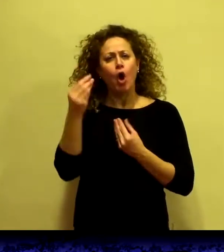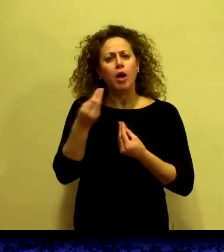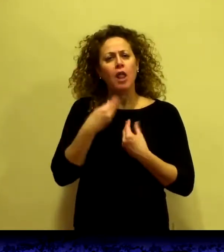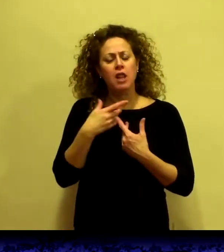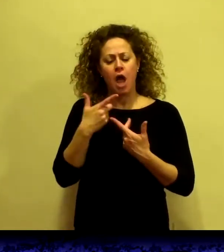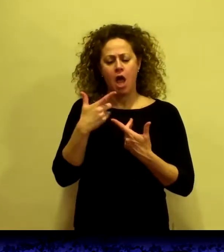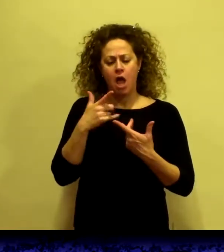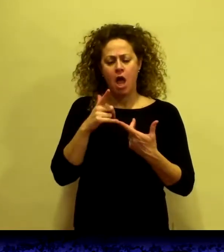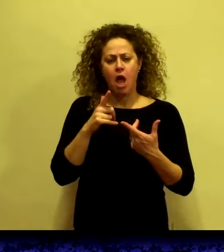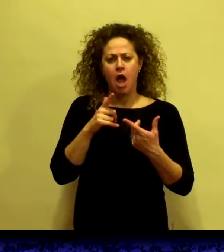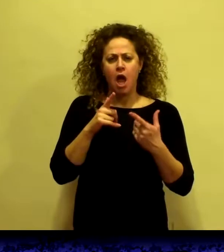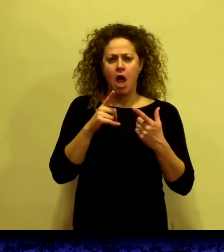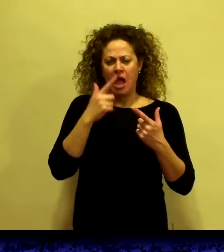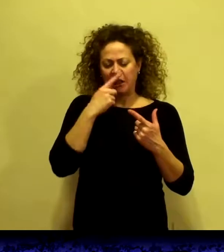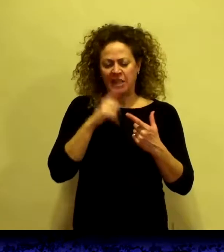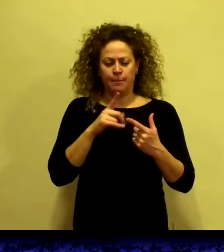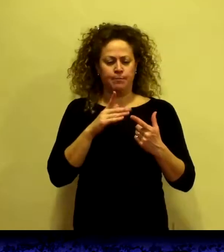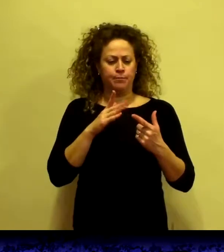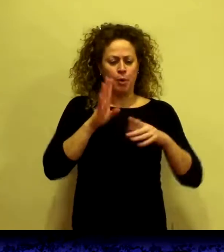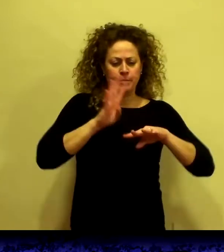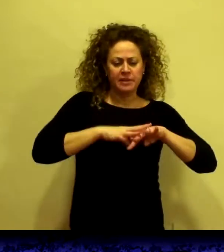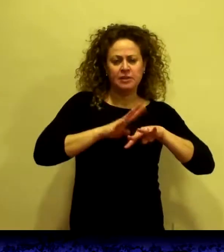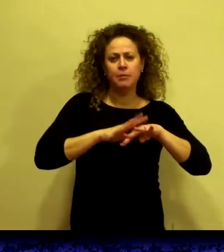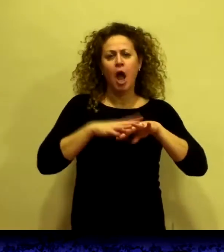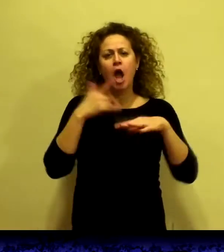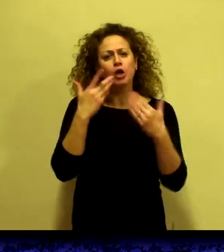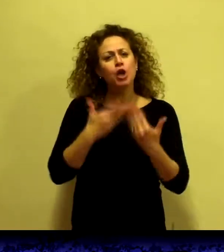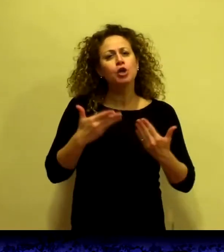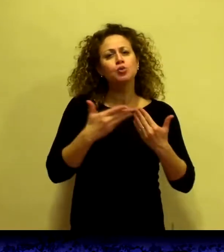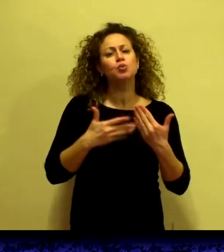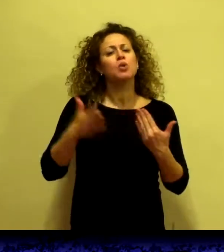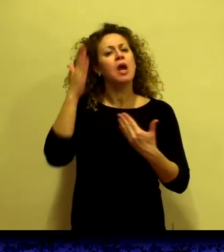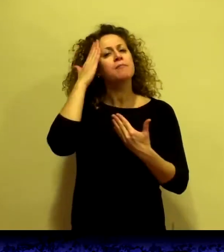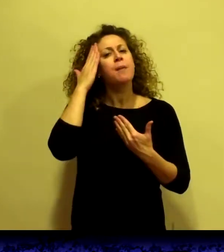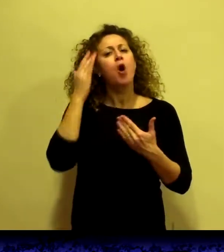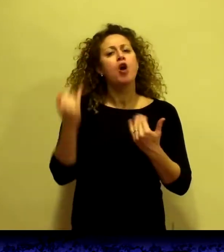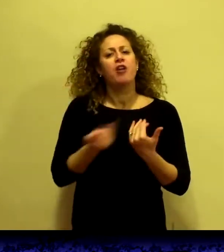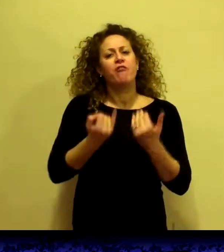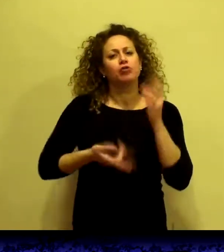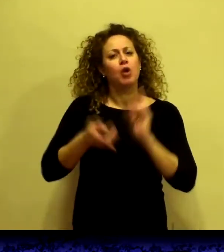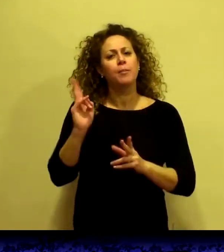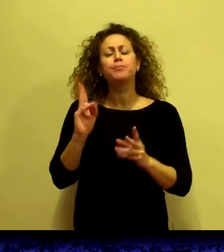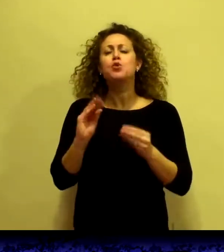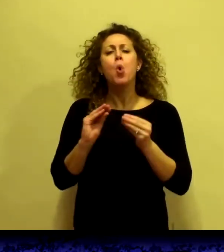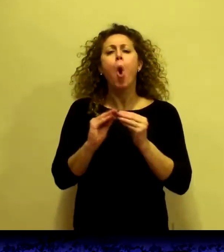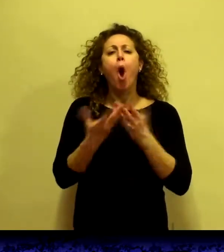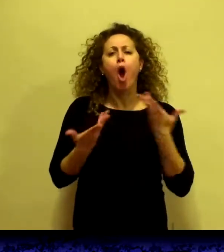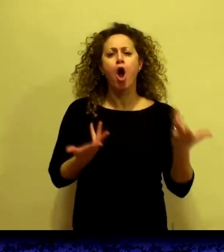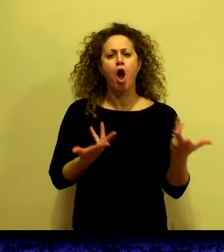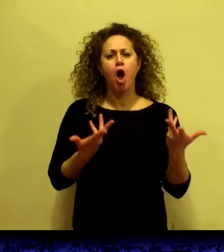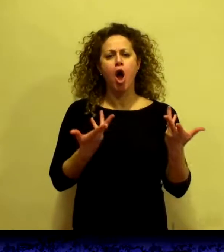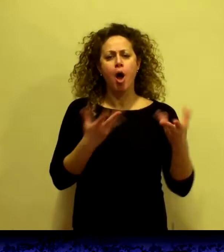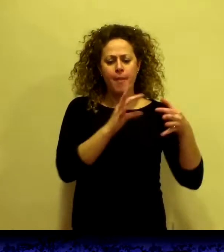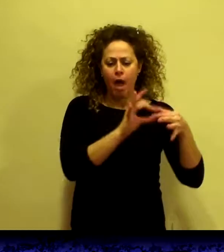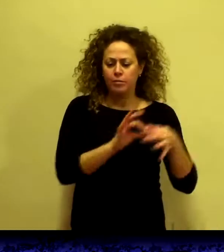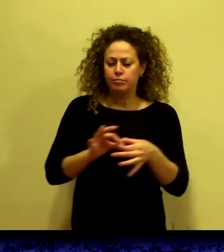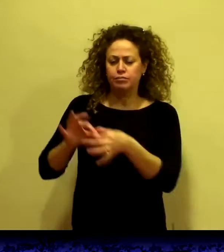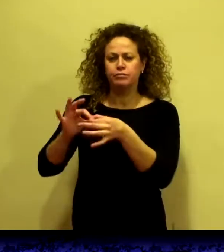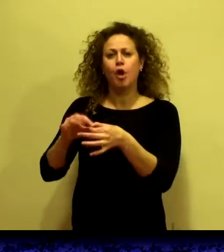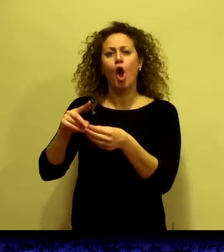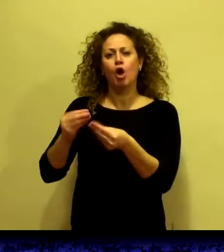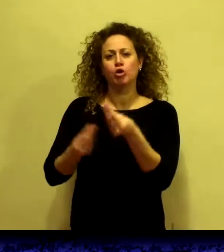robe dello studio, quindi la matematica e altre cose? Dillo con parole tue. Ma sì, usano i giochi